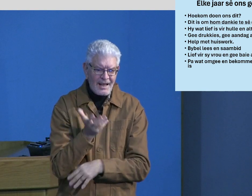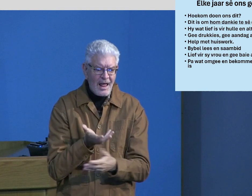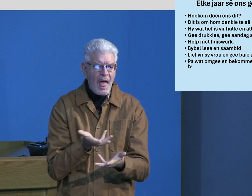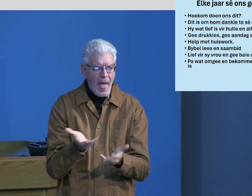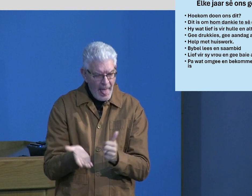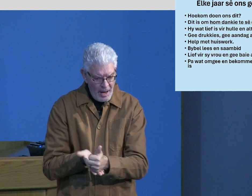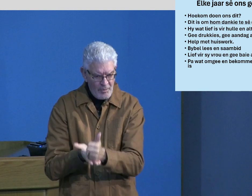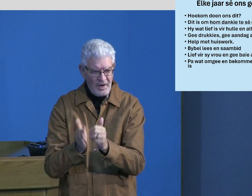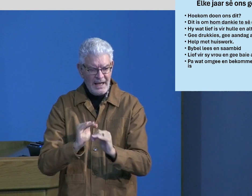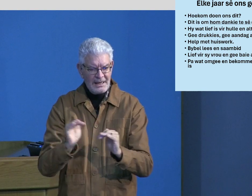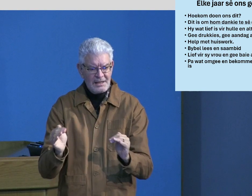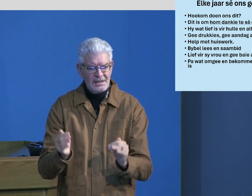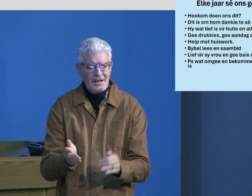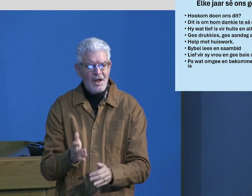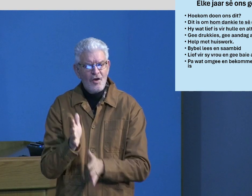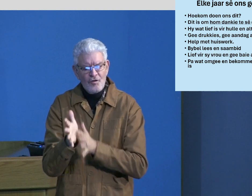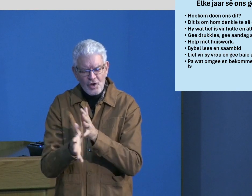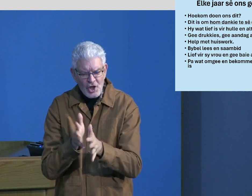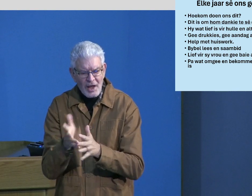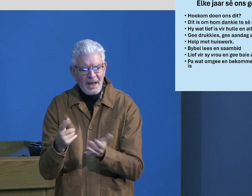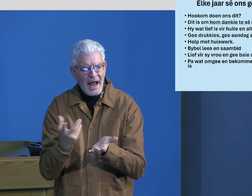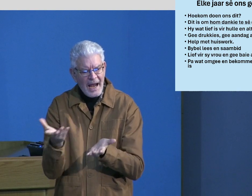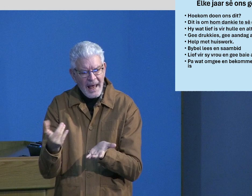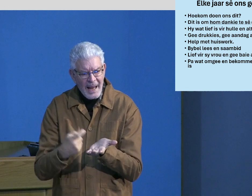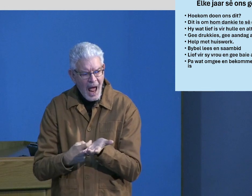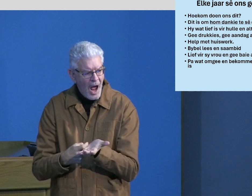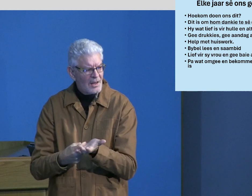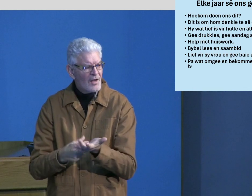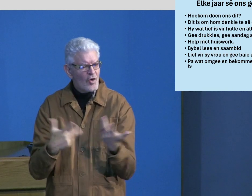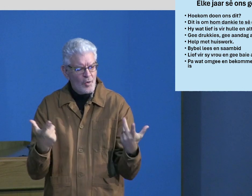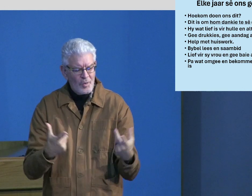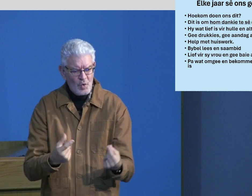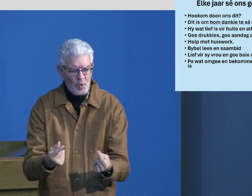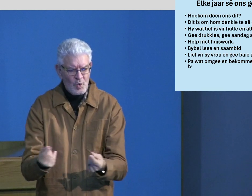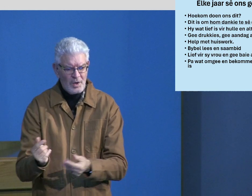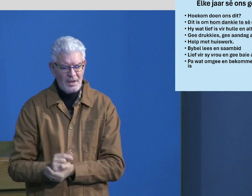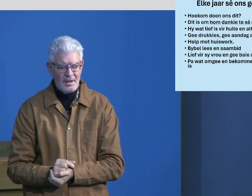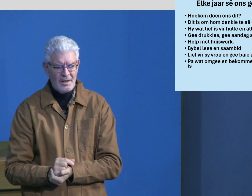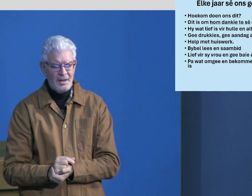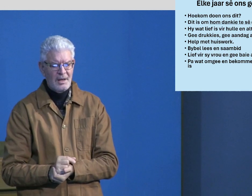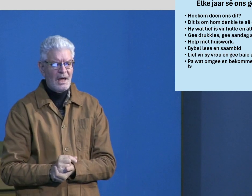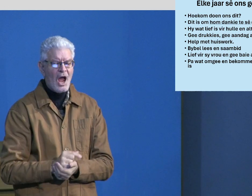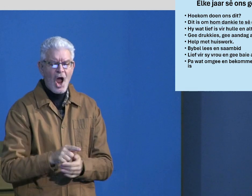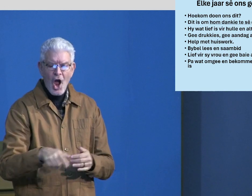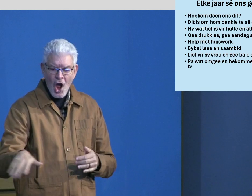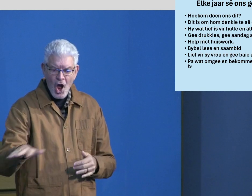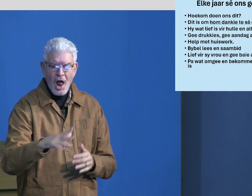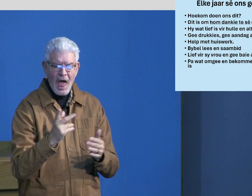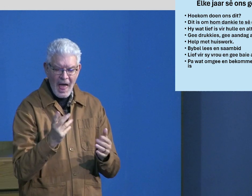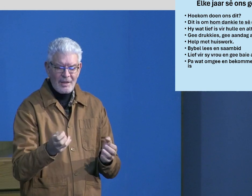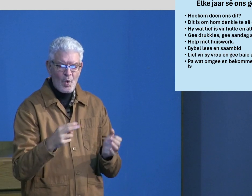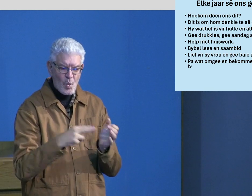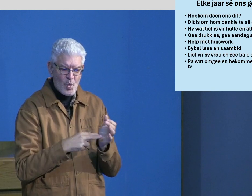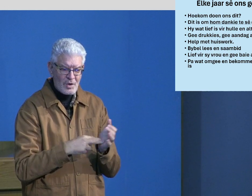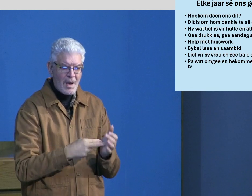sit, vertel vir my. Verduidelik vir my, gee raad aan die kind, wat om te doen en hoe om die situasie te hanteer.